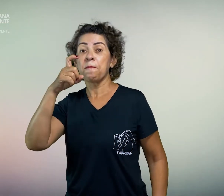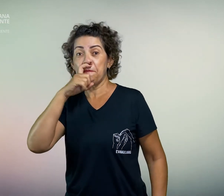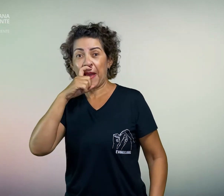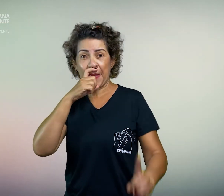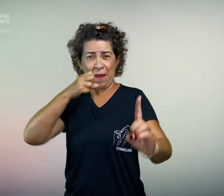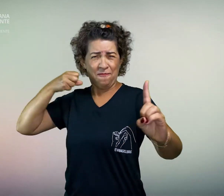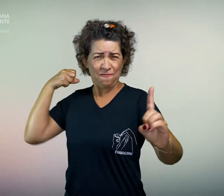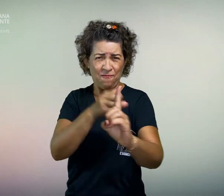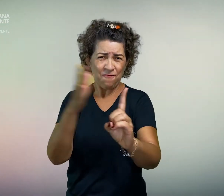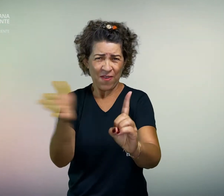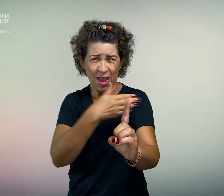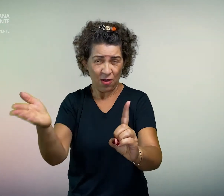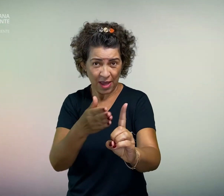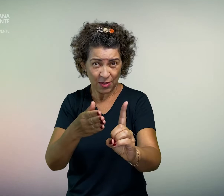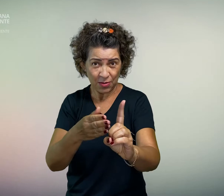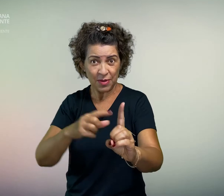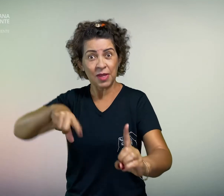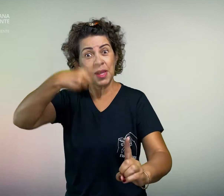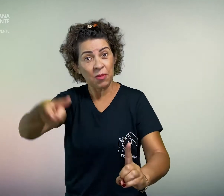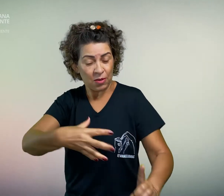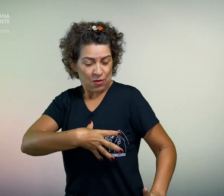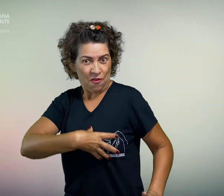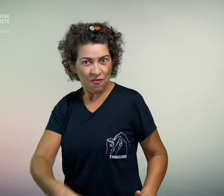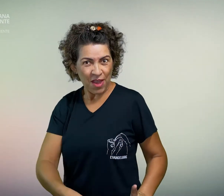Pais violentos com filhos violentos.